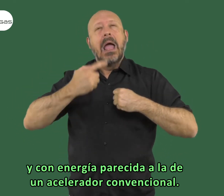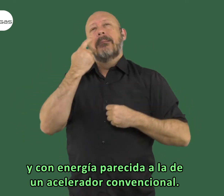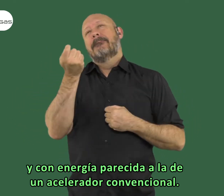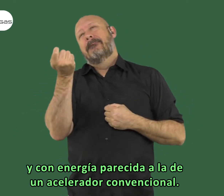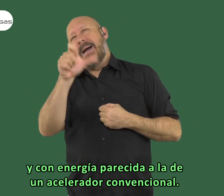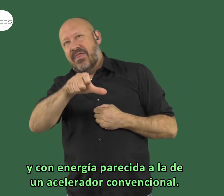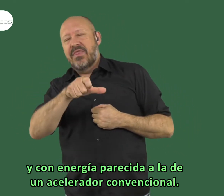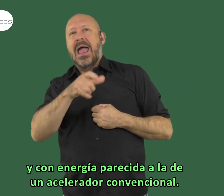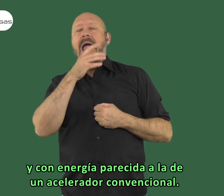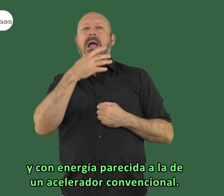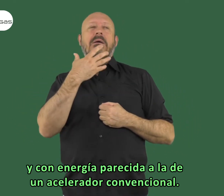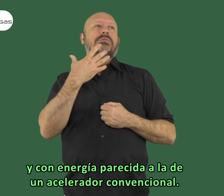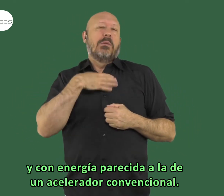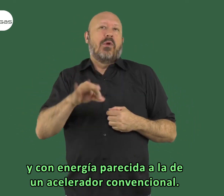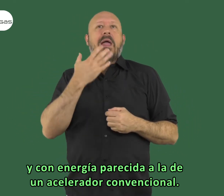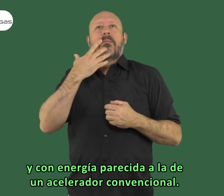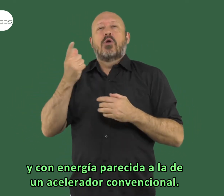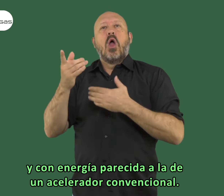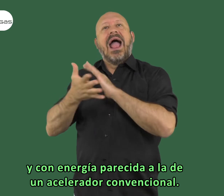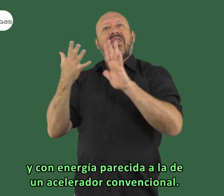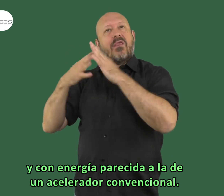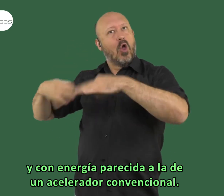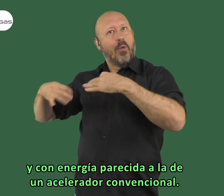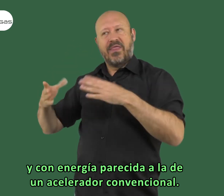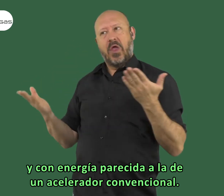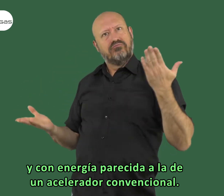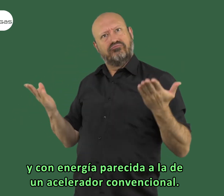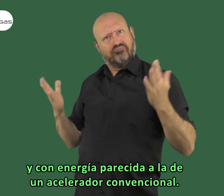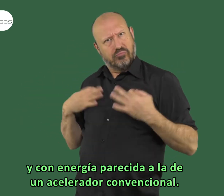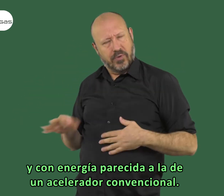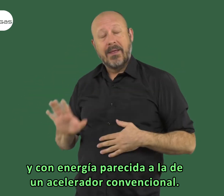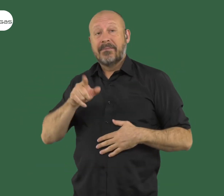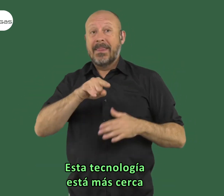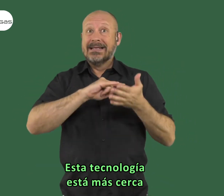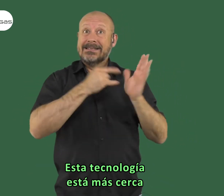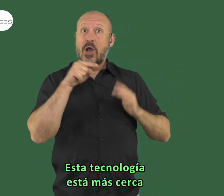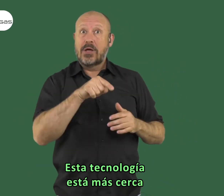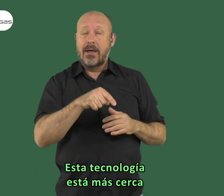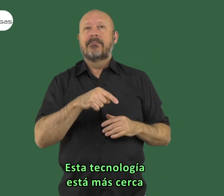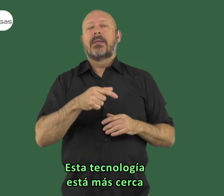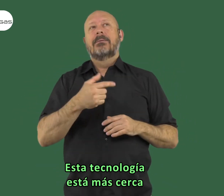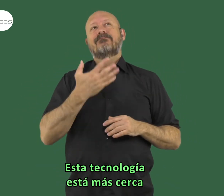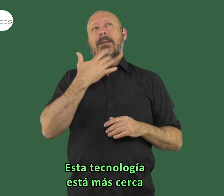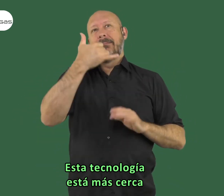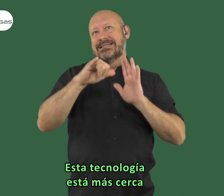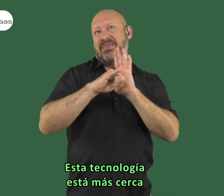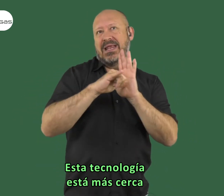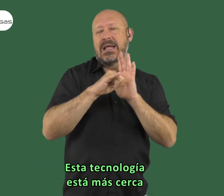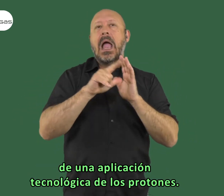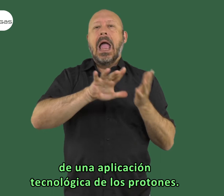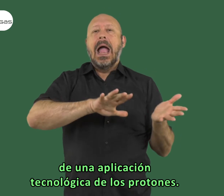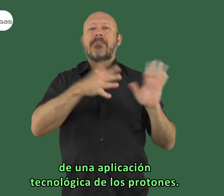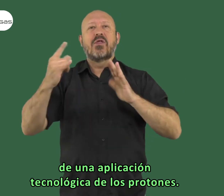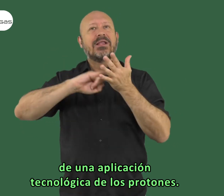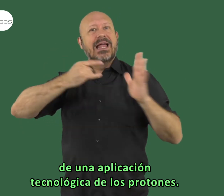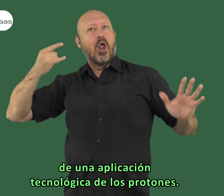que están parecida a la que se puede obtener con un acelerador convencional. Y entonces esta tecnología es más cerca